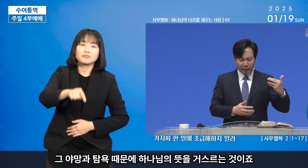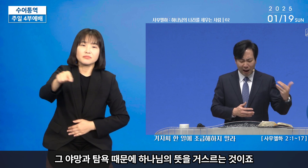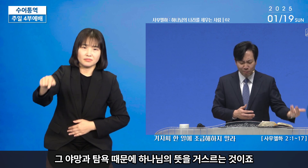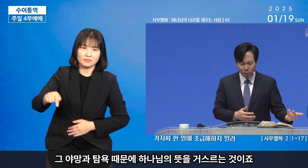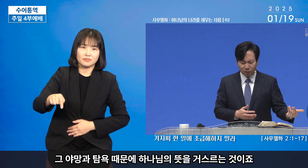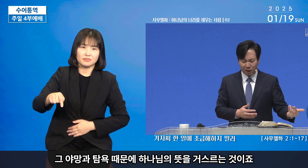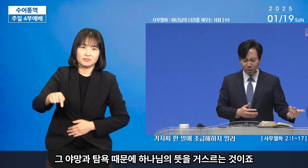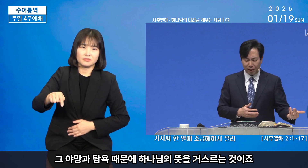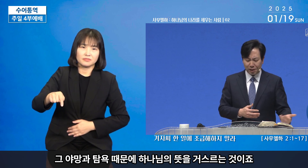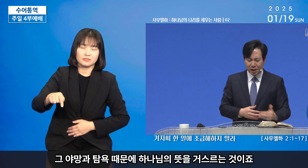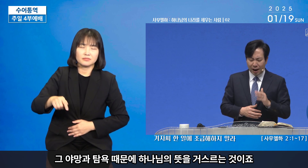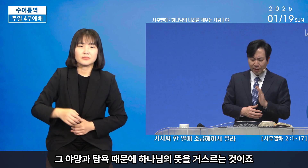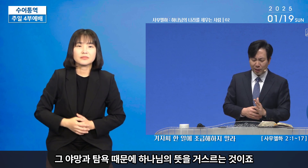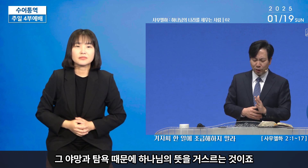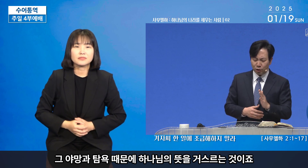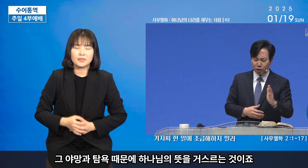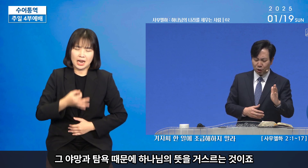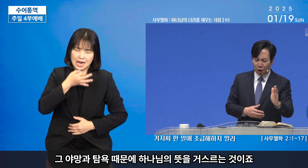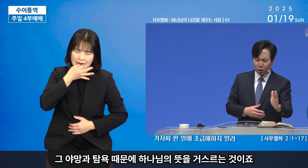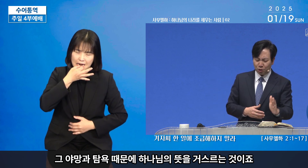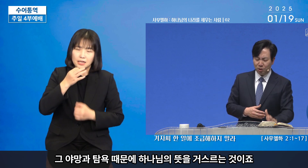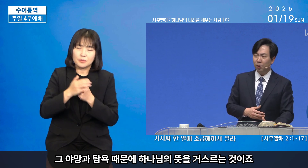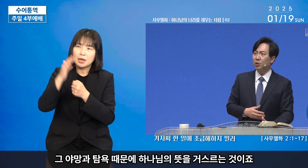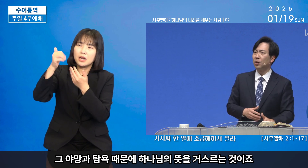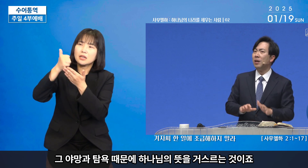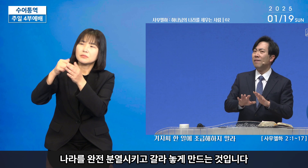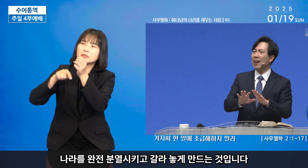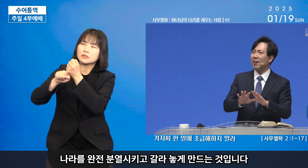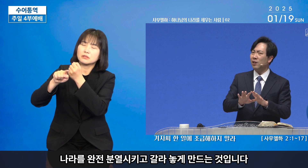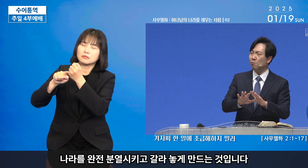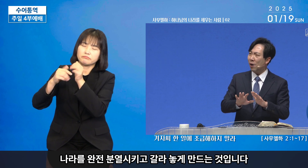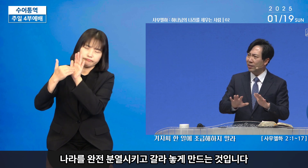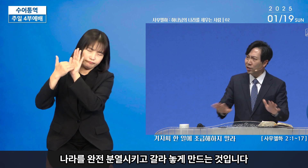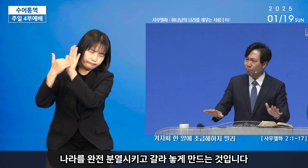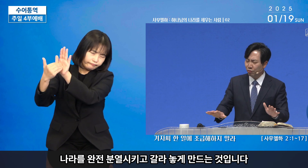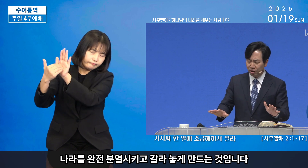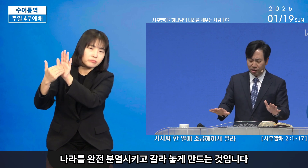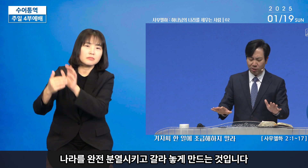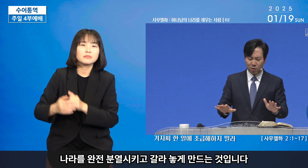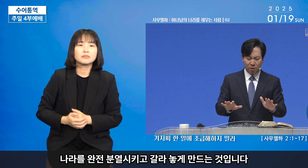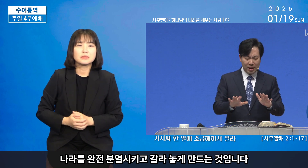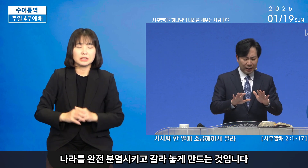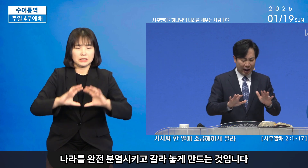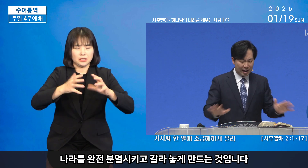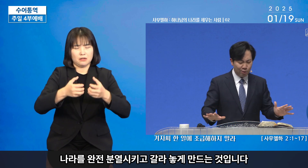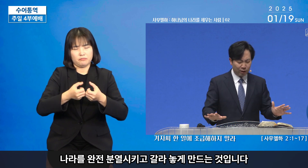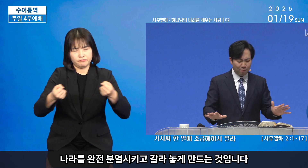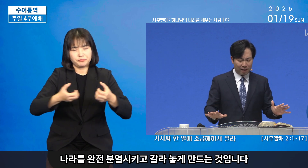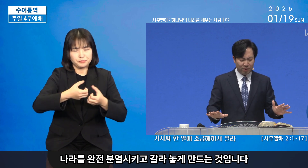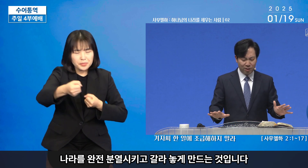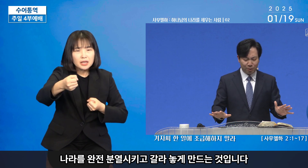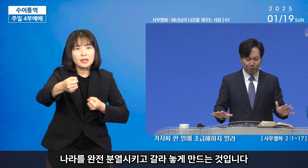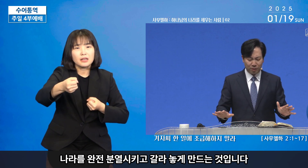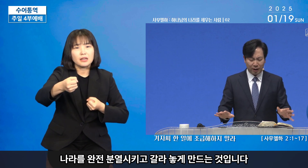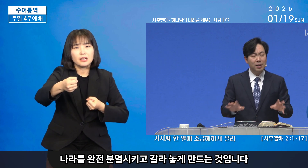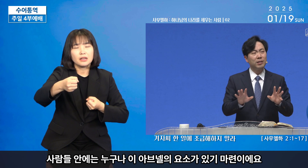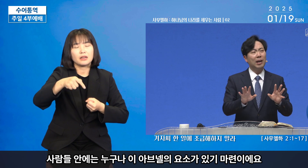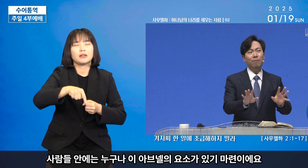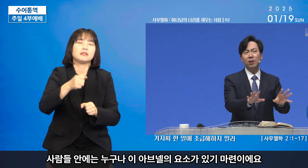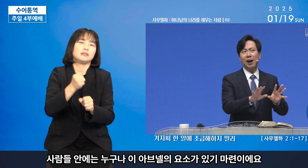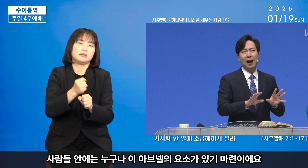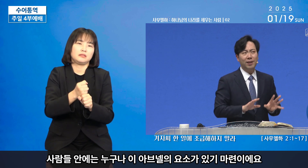야망과 탐욕 때문에 하나님의 뜻을 거스르는 것이죠. 나라를 완전 분열시키고 갈라놓게 만드는